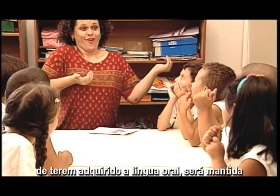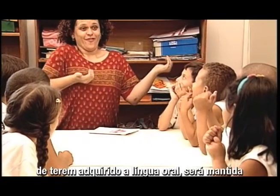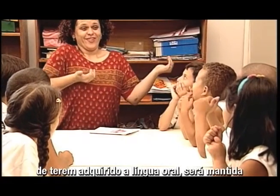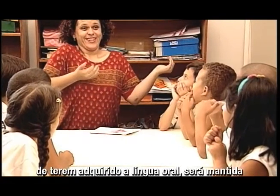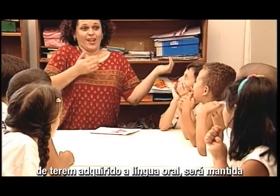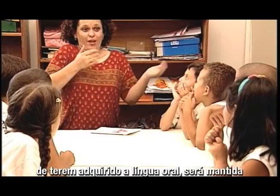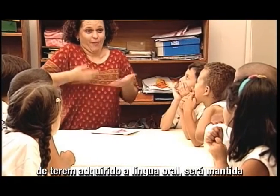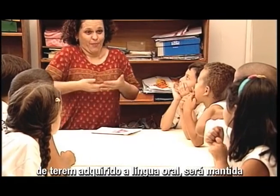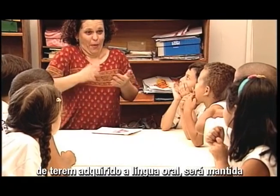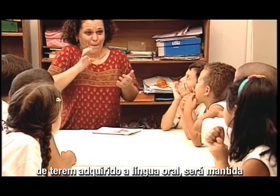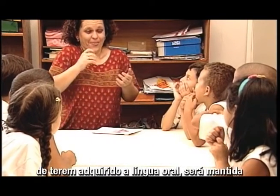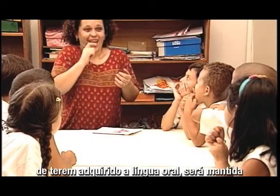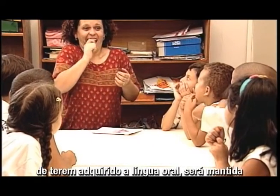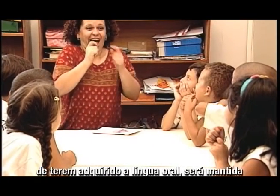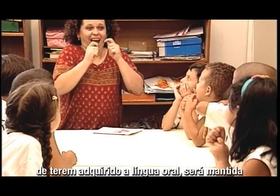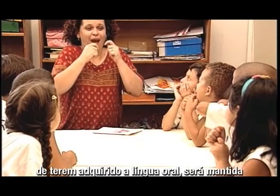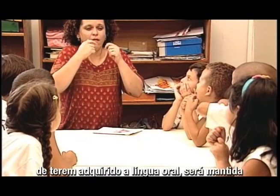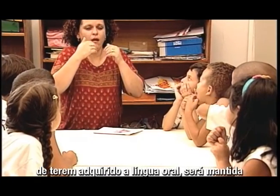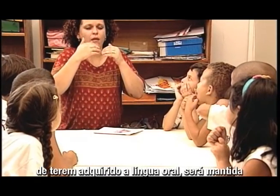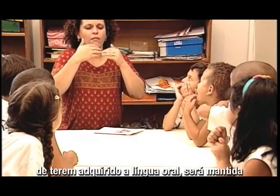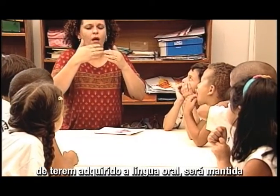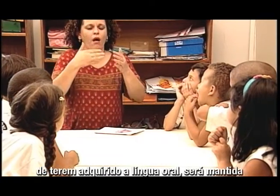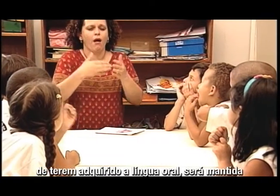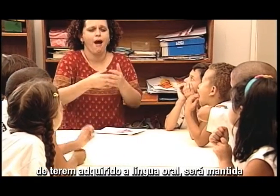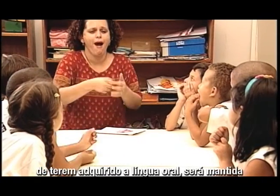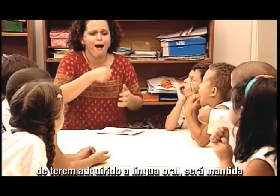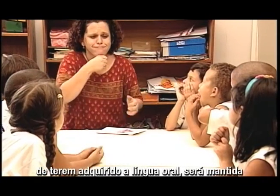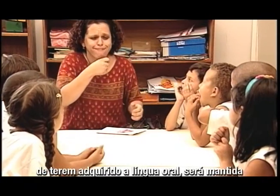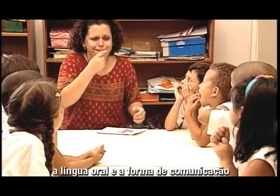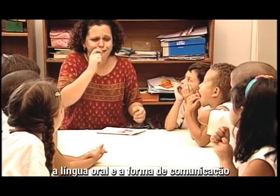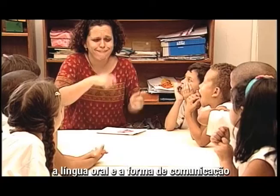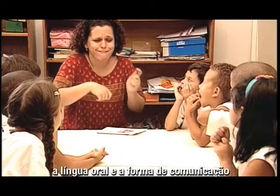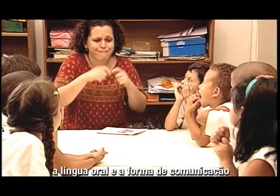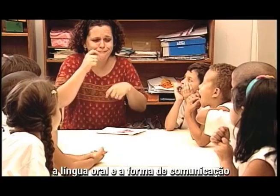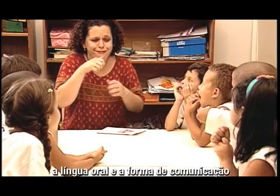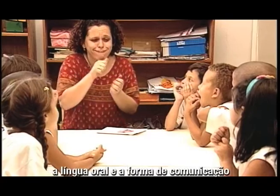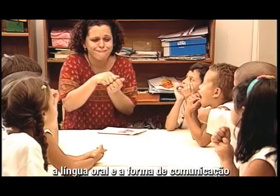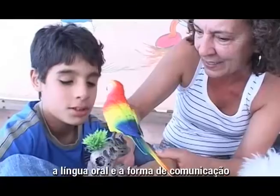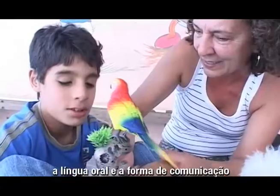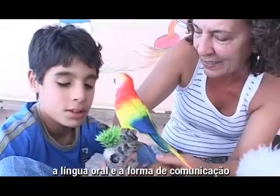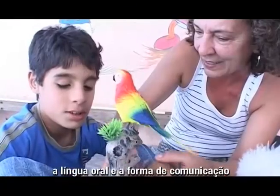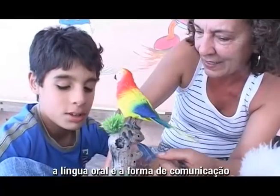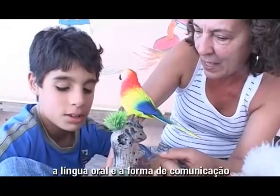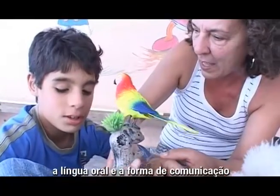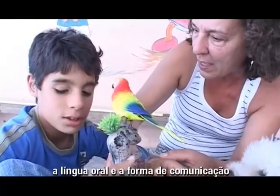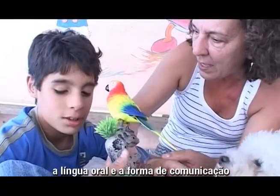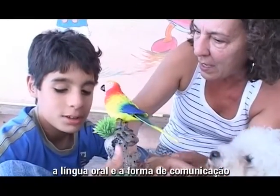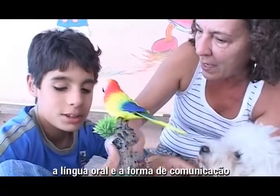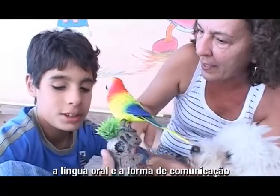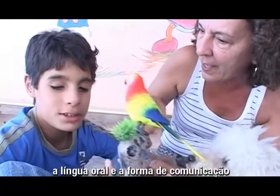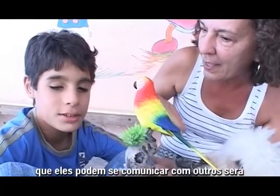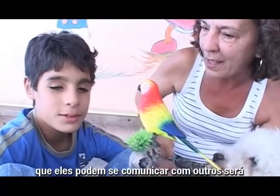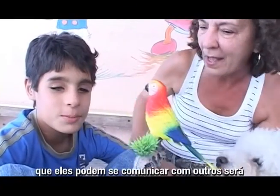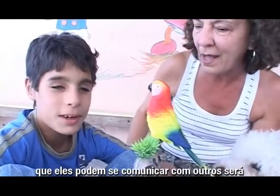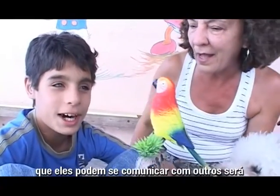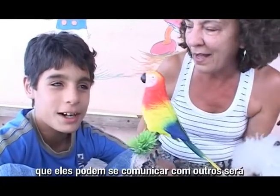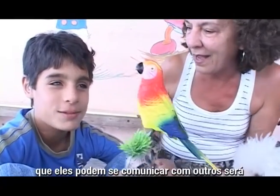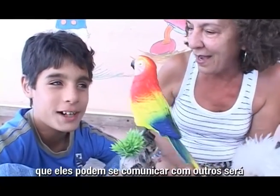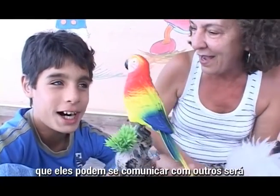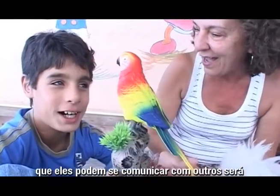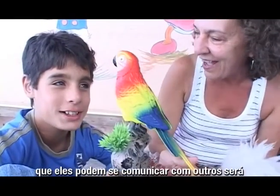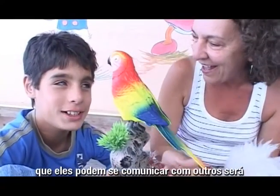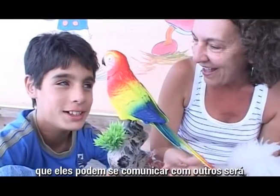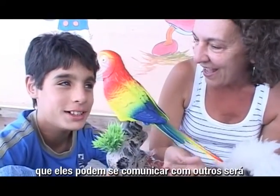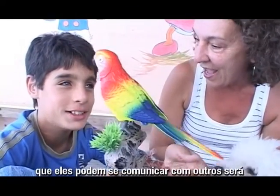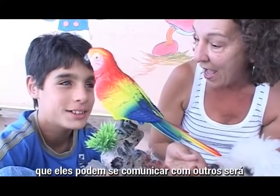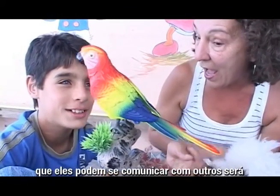depois de terem adquirido a língua oral, será mantida a língua oral e a forma de comunicação que eles podem